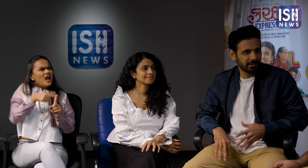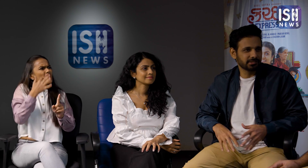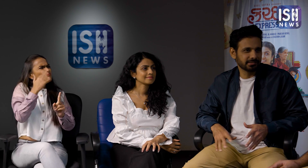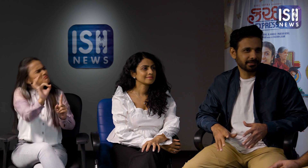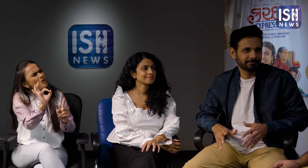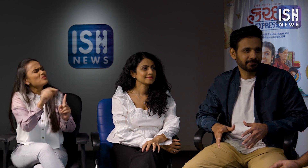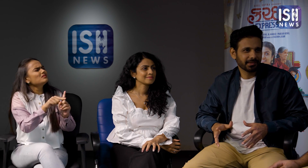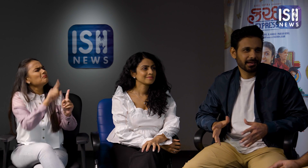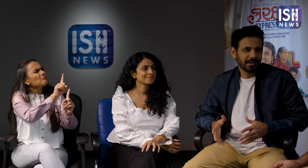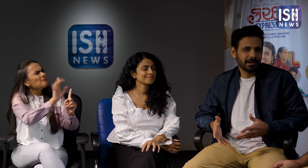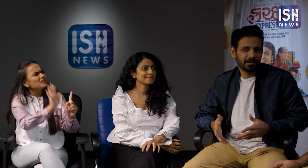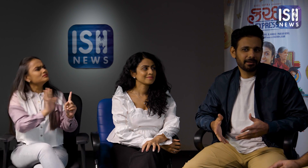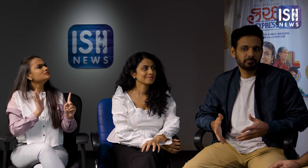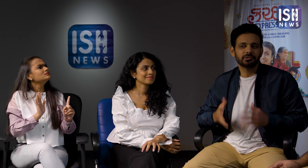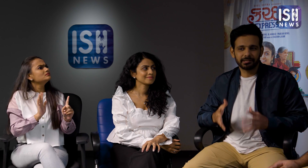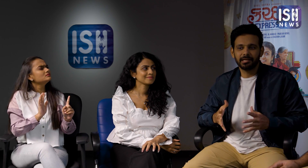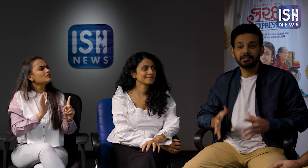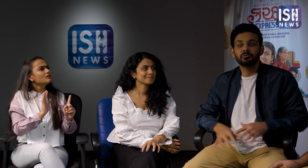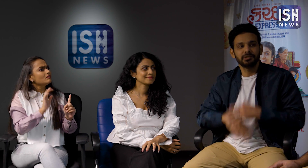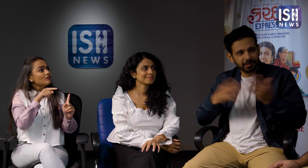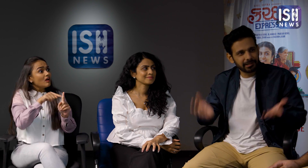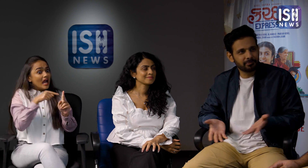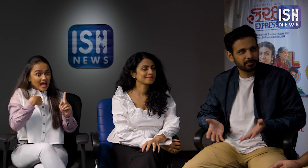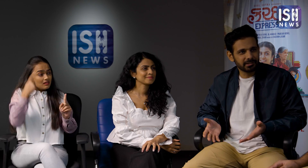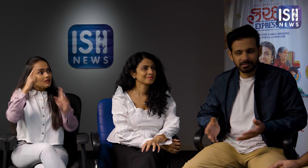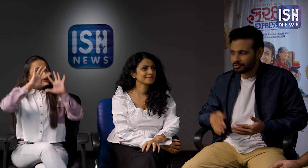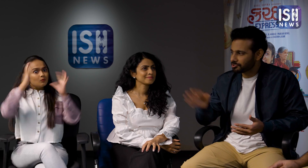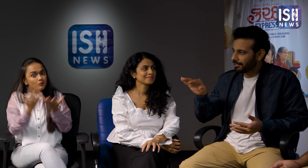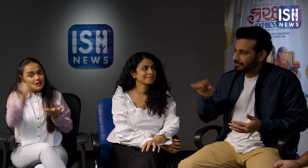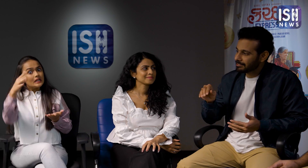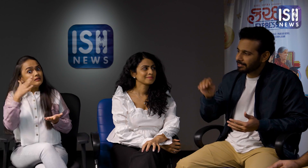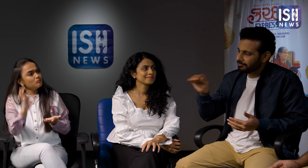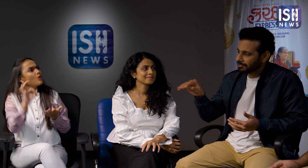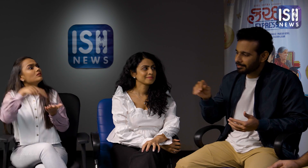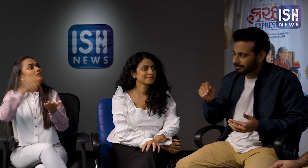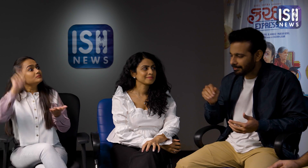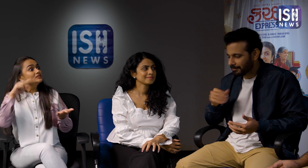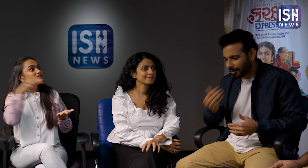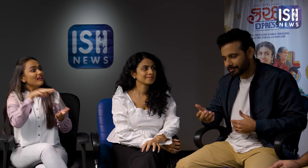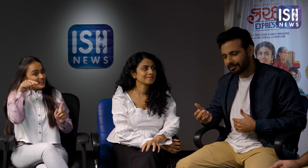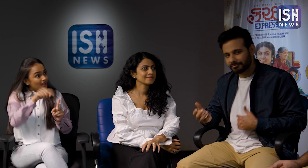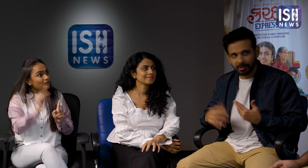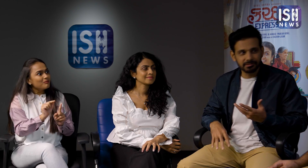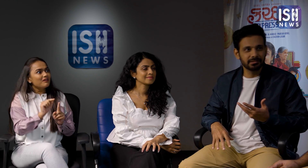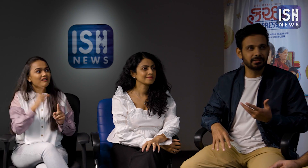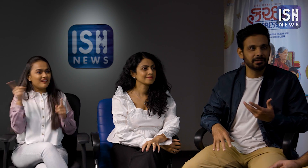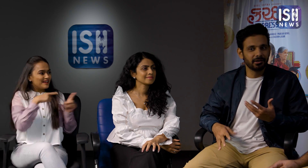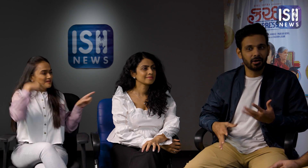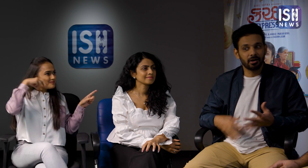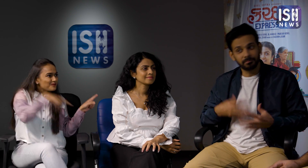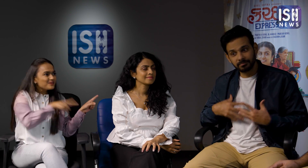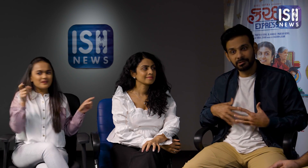बहुत बड़ी चीज़ है, एंड मुझे लगता है ये दुनिया के लिए बहुत बड़ी चीज़ है। शायद इसीलिए विरल, पार्थिव,